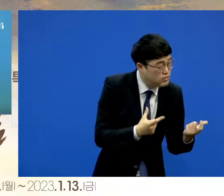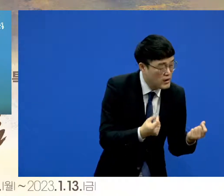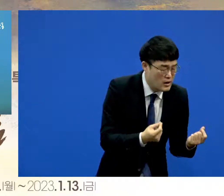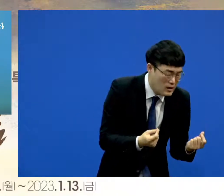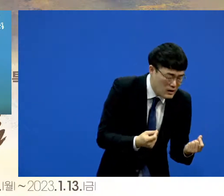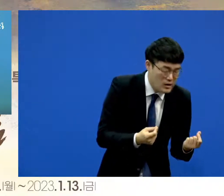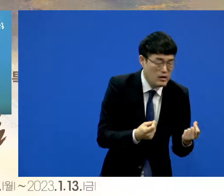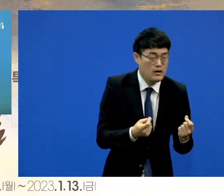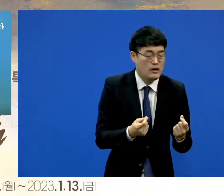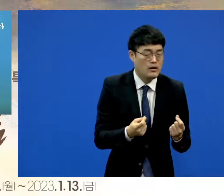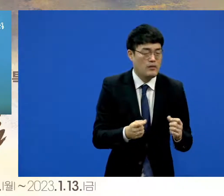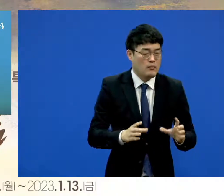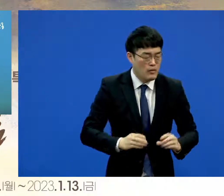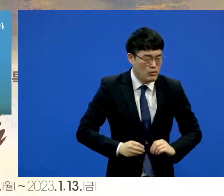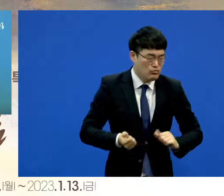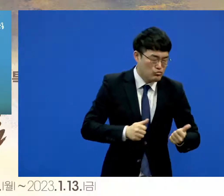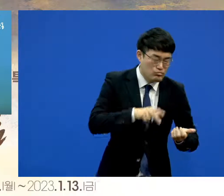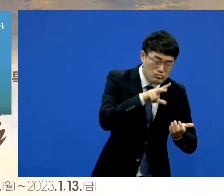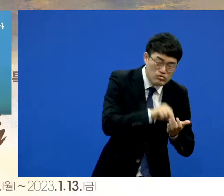아버지 집을 선택한 것입니다.